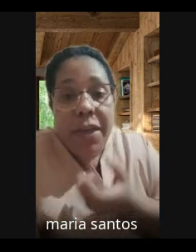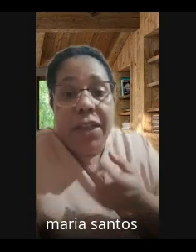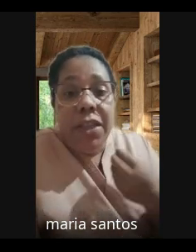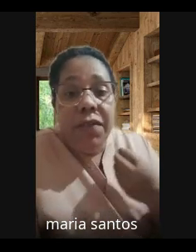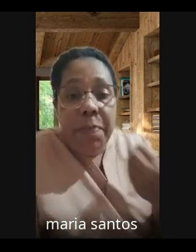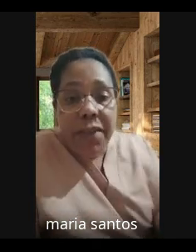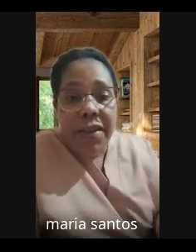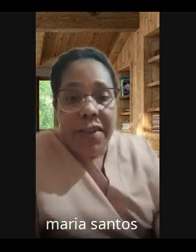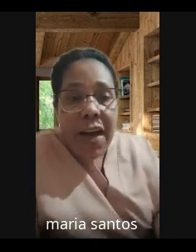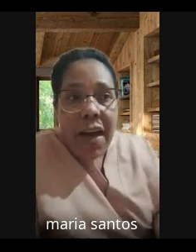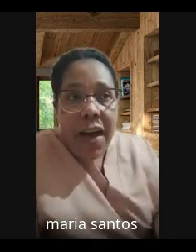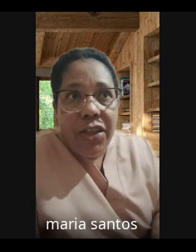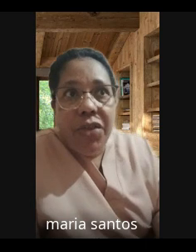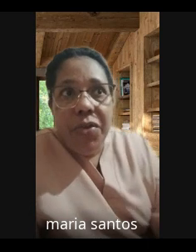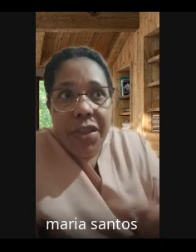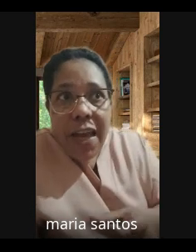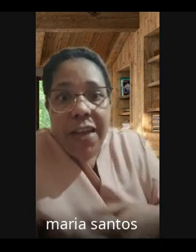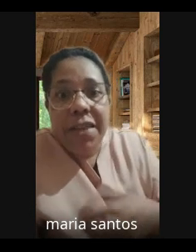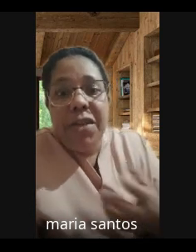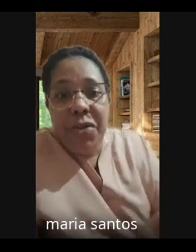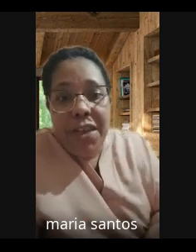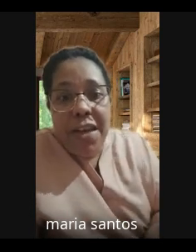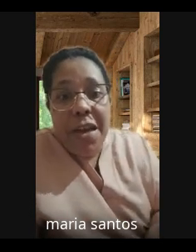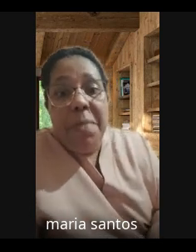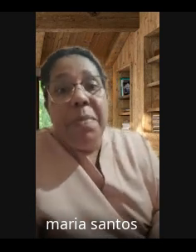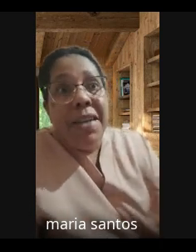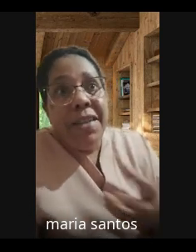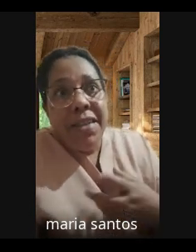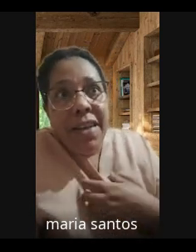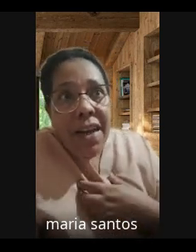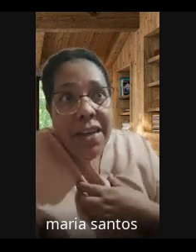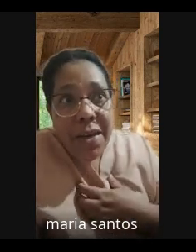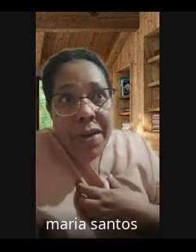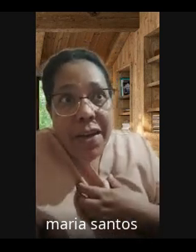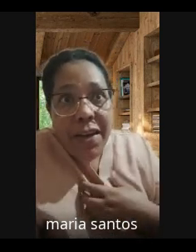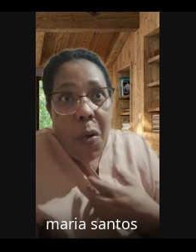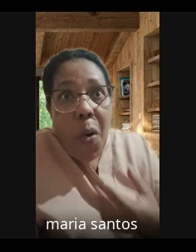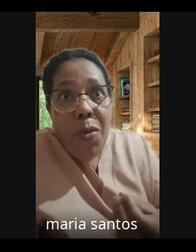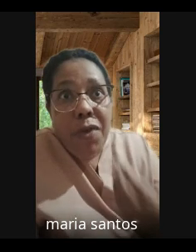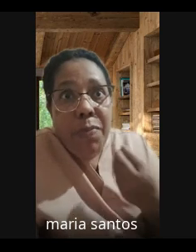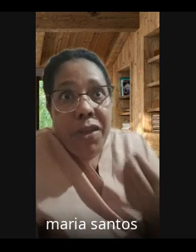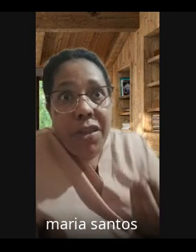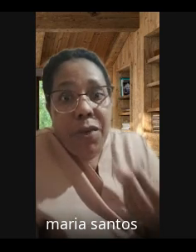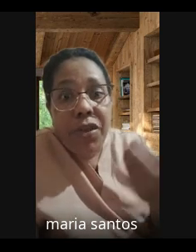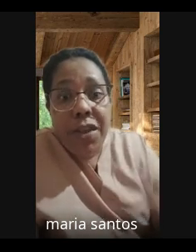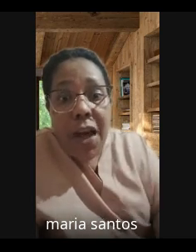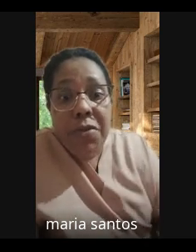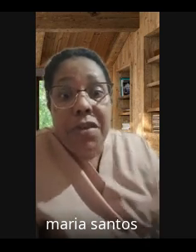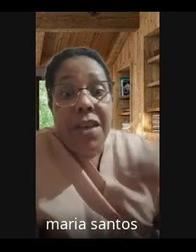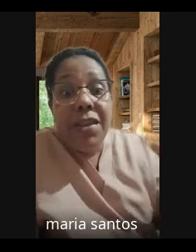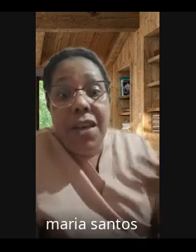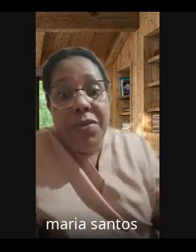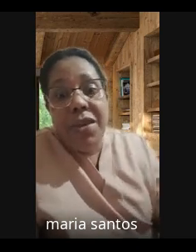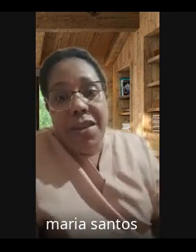e a gente vai pesquisar, a gente consegue traduzir, mas a Libra, como que eu vou pesquisar um sinal que eu